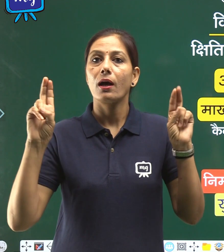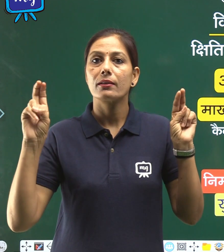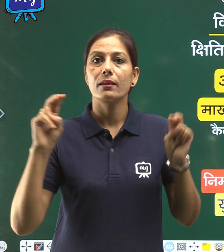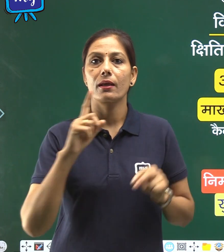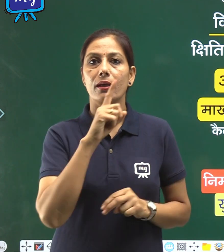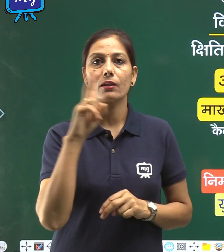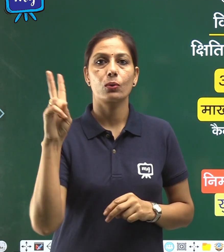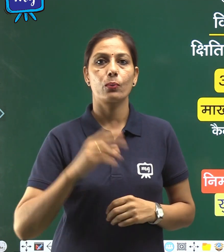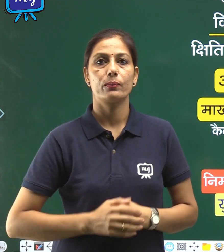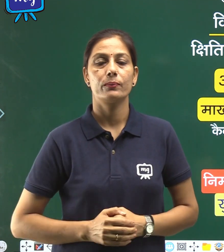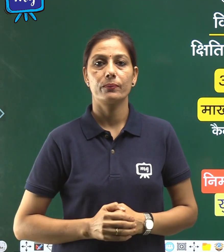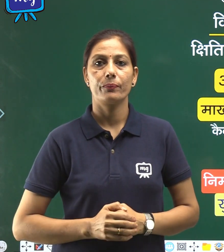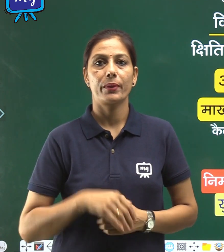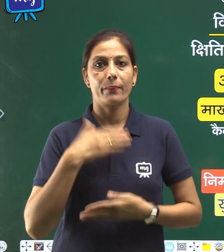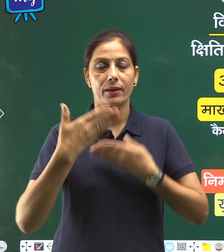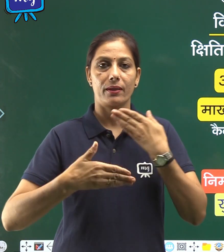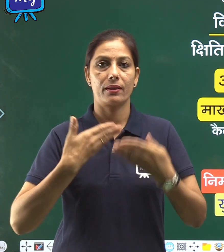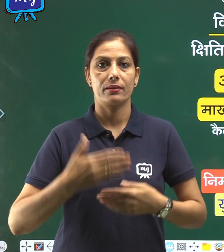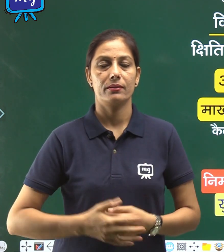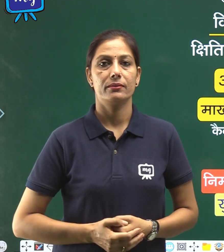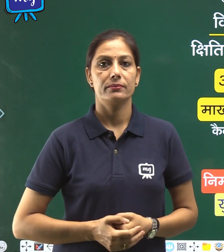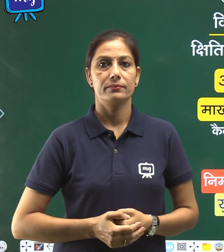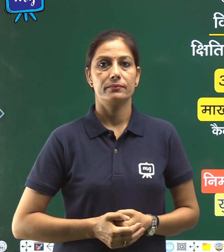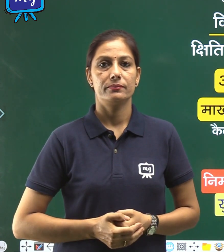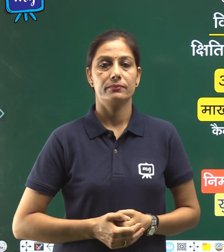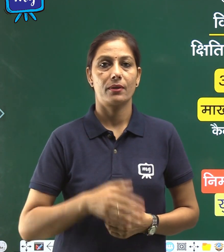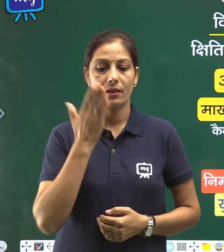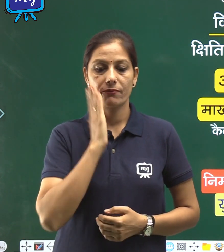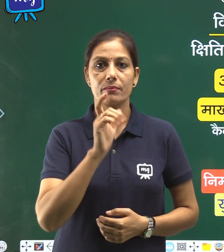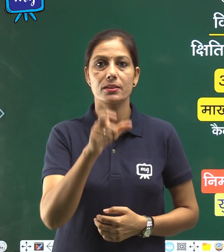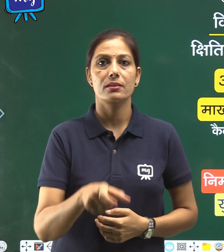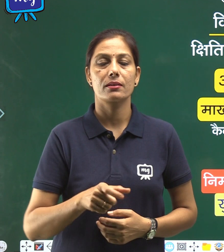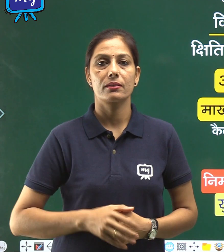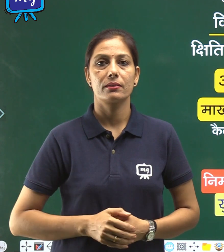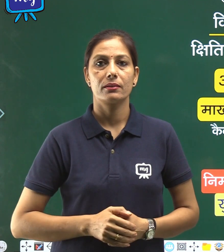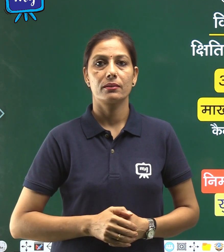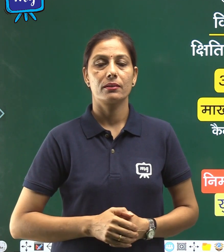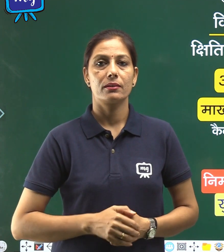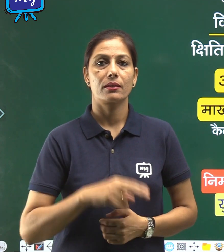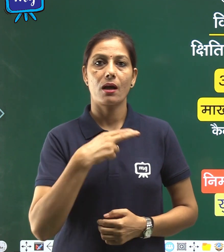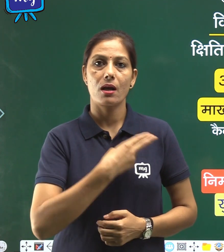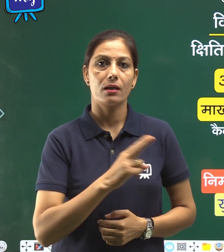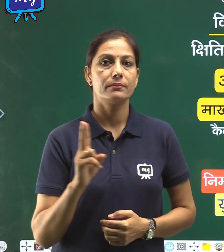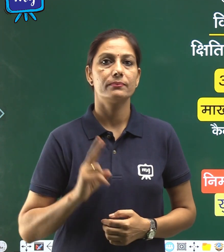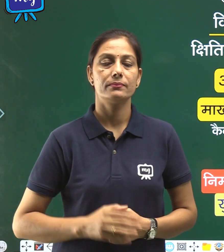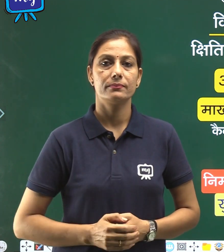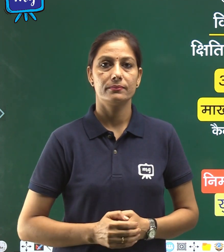12 पढ़ेंगे। कवि है माखनलाल